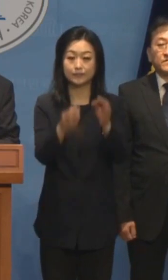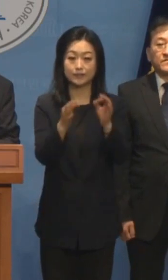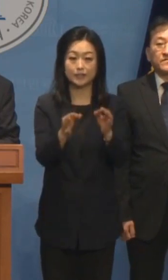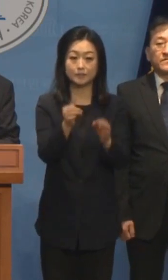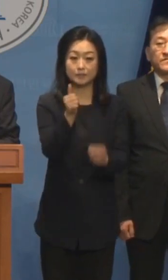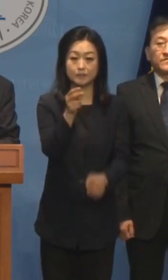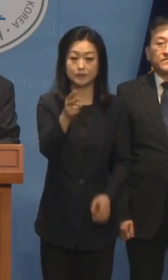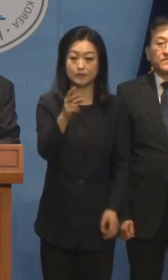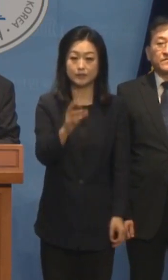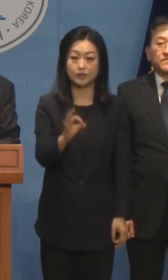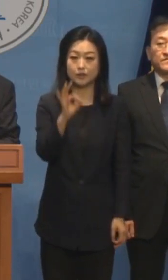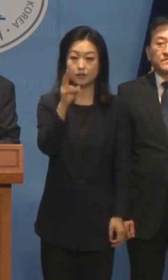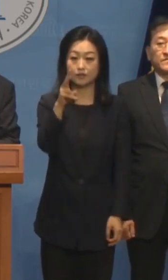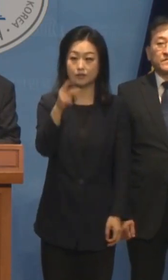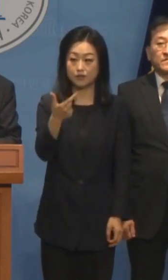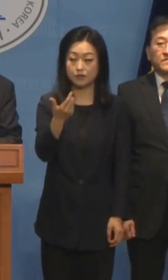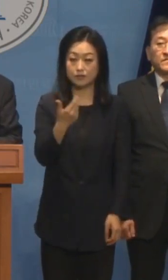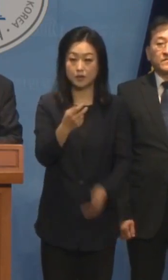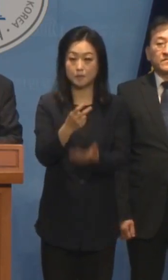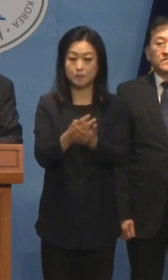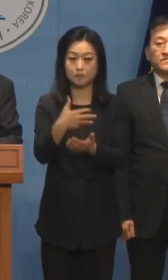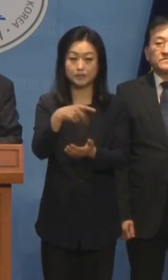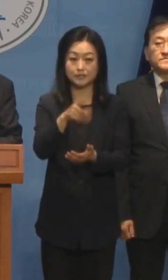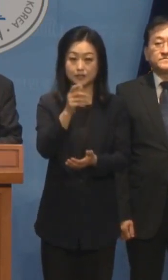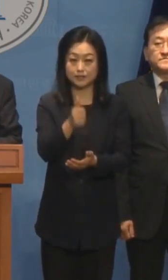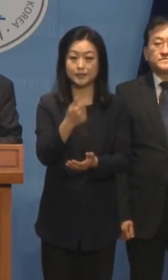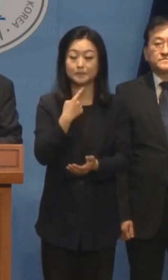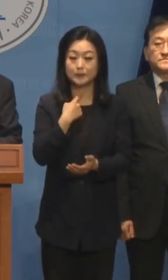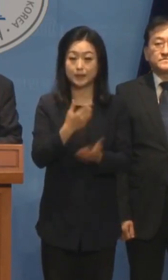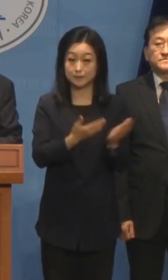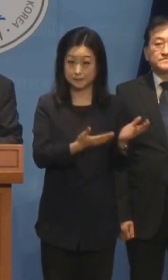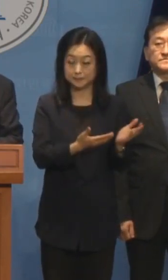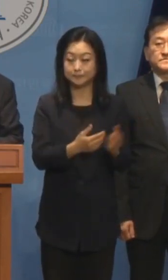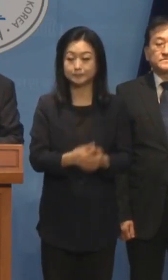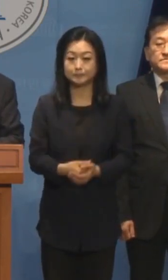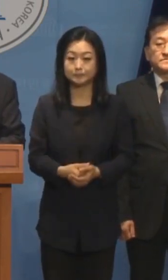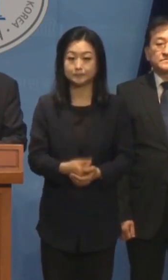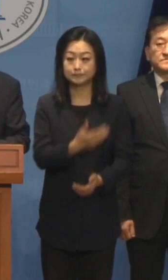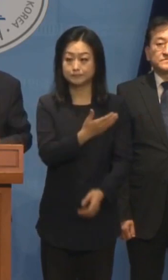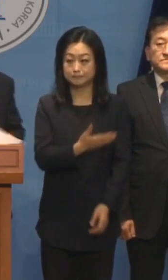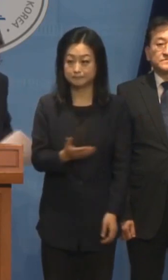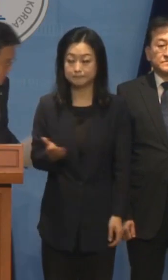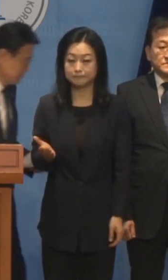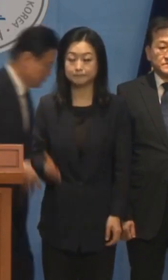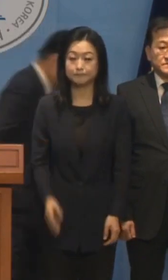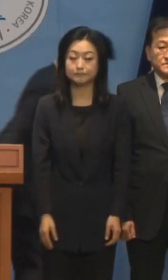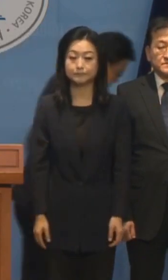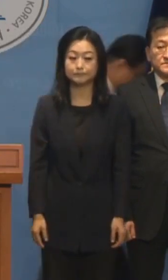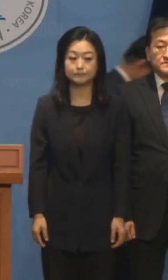김형연 전 법제처장님이십니다. 그러면 김형연 전 법제처장님부터 말씀하시겠습니다.